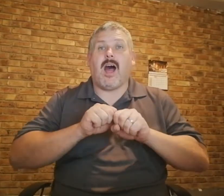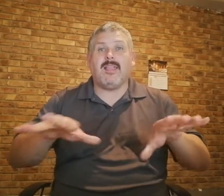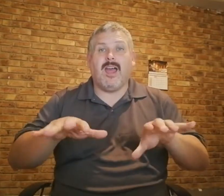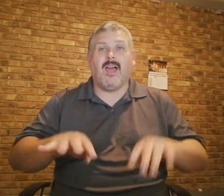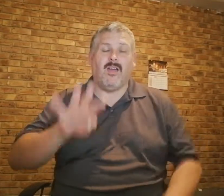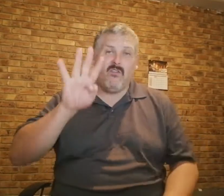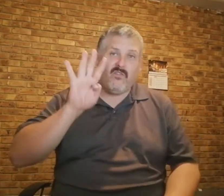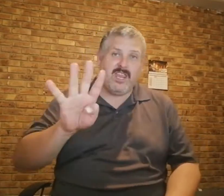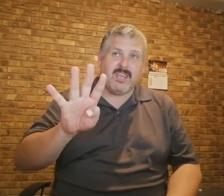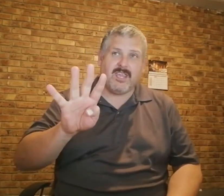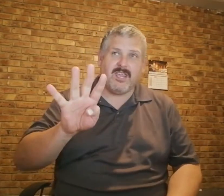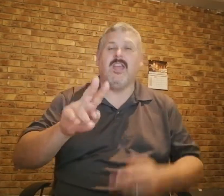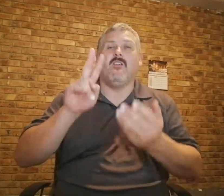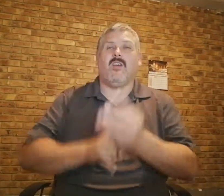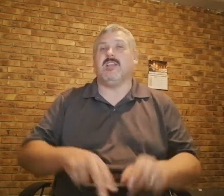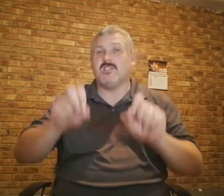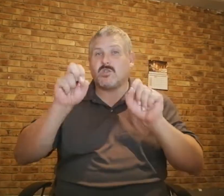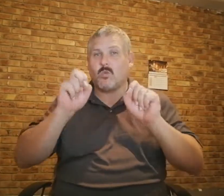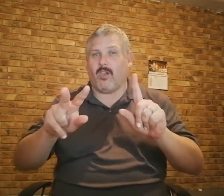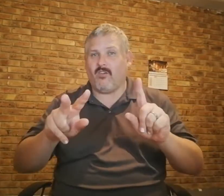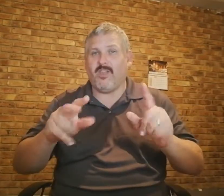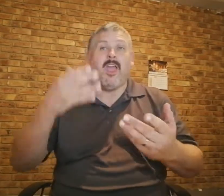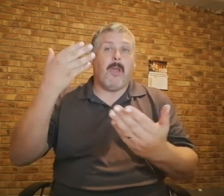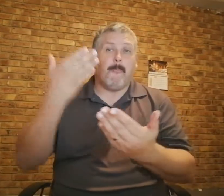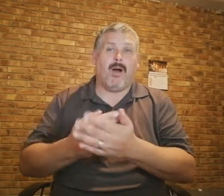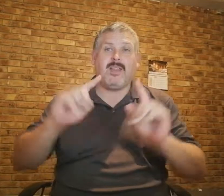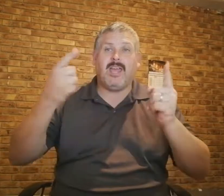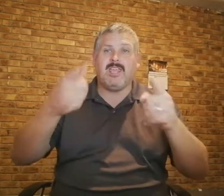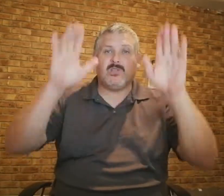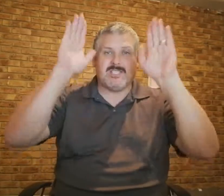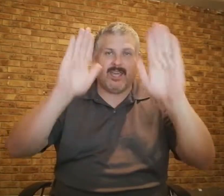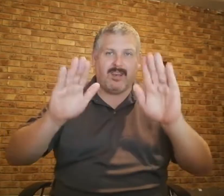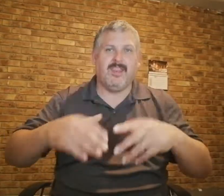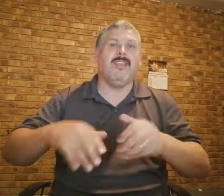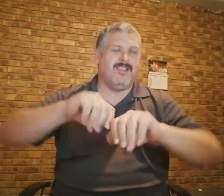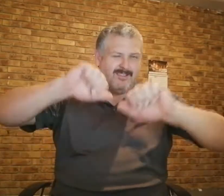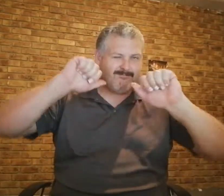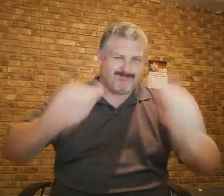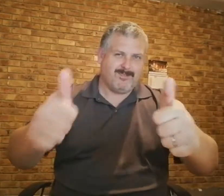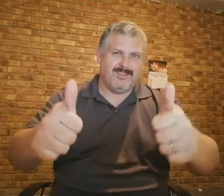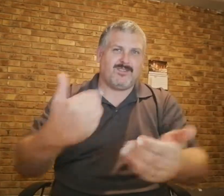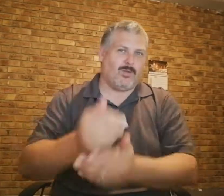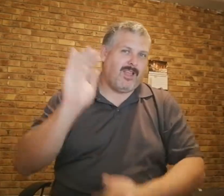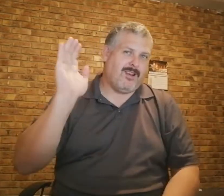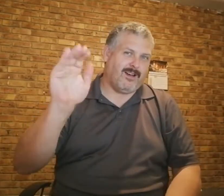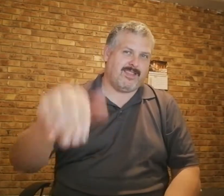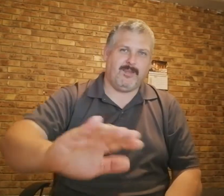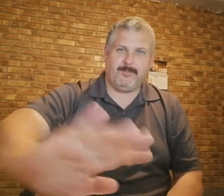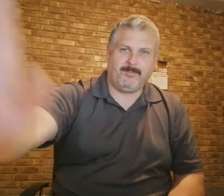Andelinge 4, vers 12. Mag die EEN jou sien. Tot later. later. ***